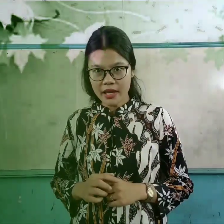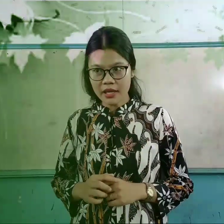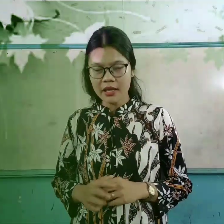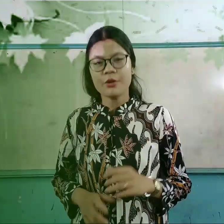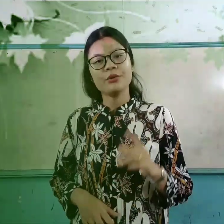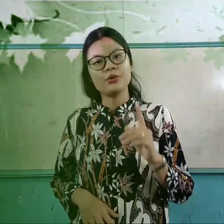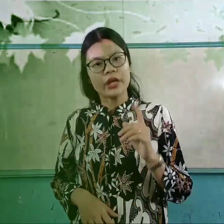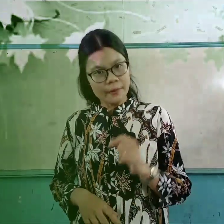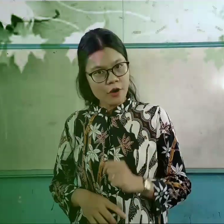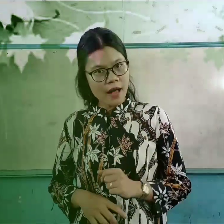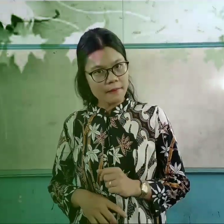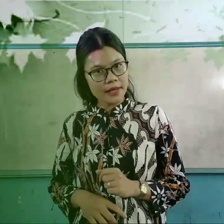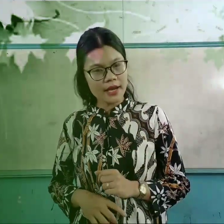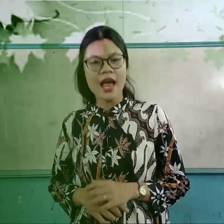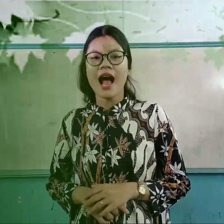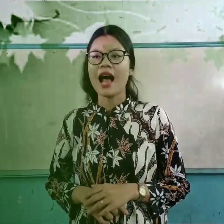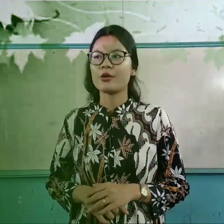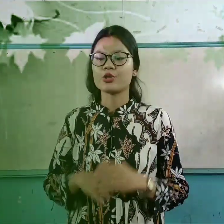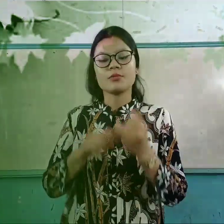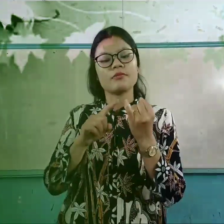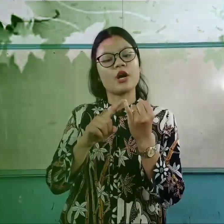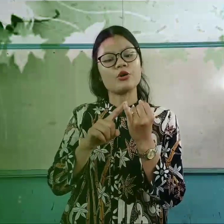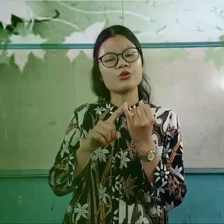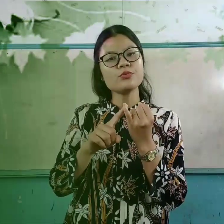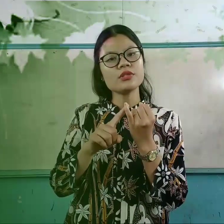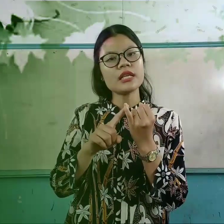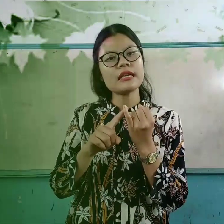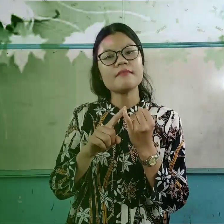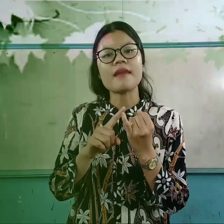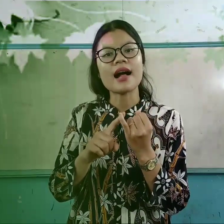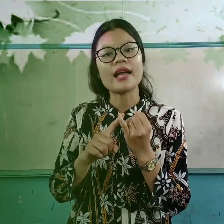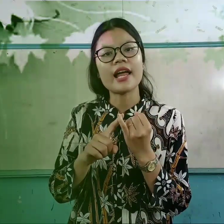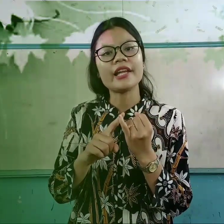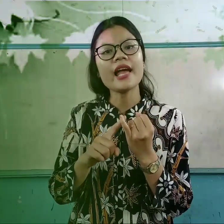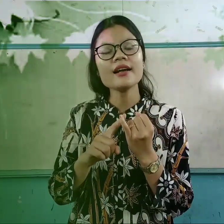penting untuk ibu hamil harus mengkonsumsi makanan